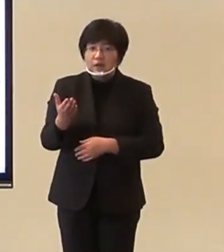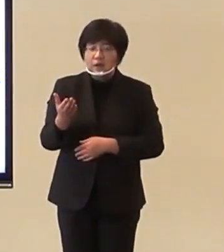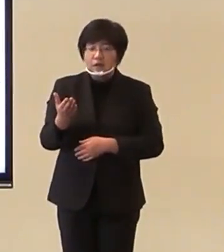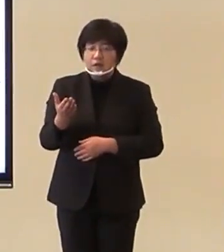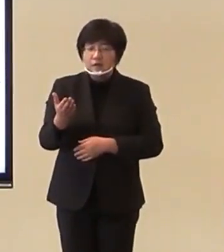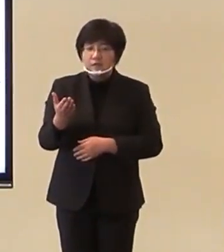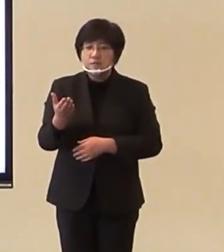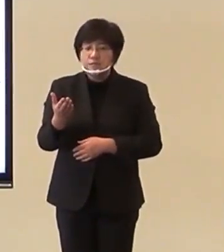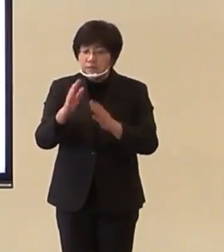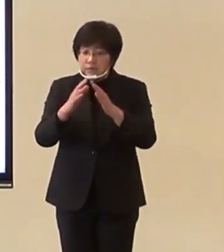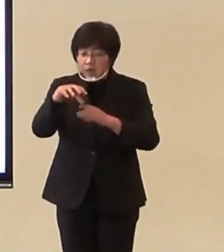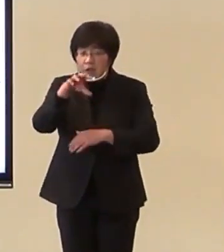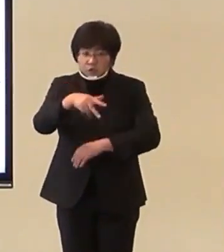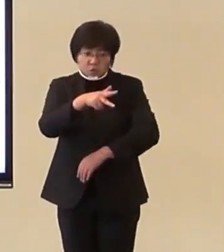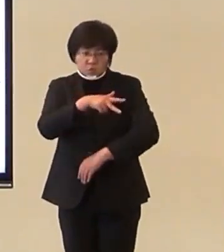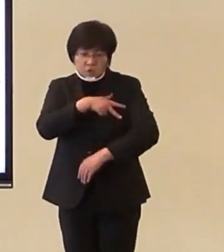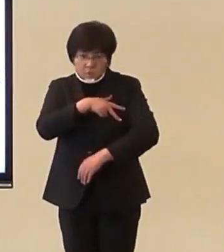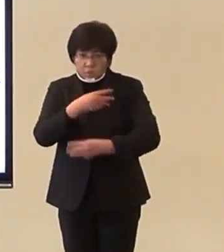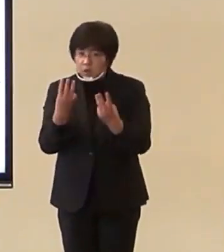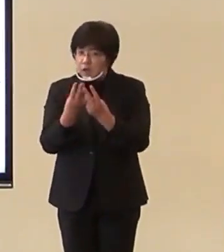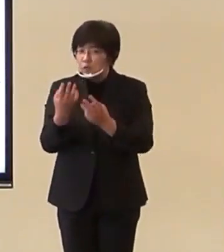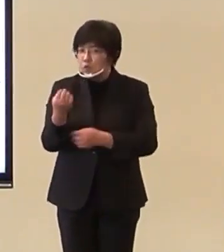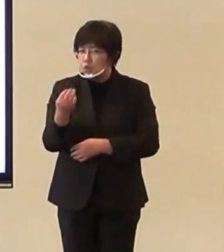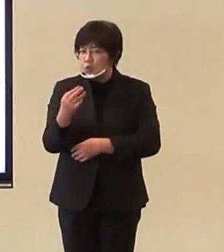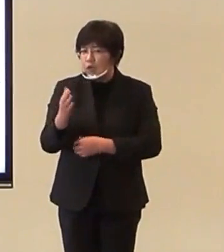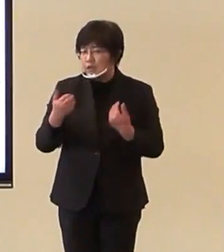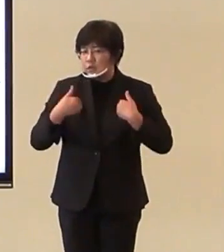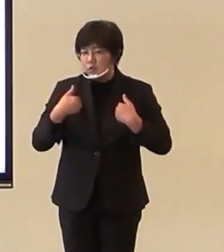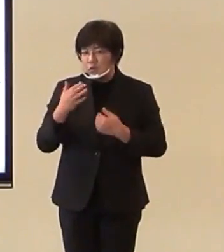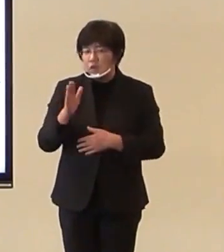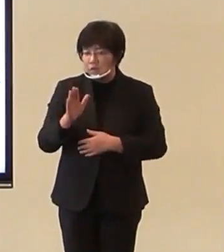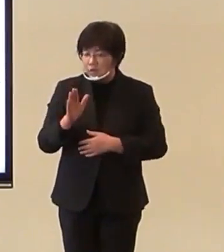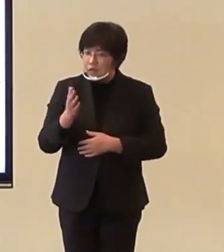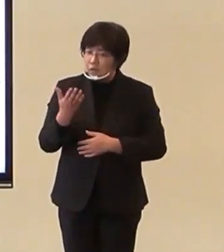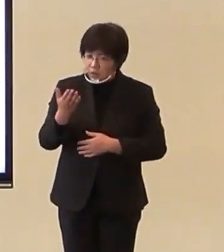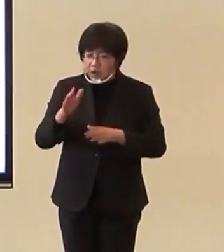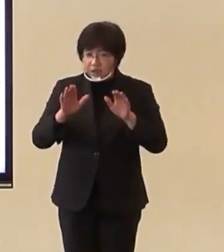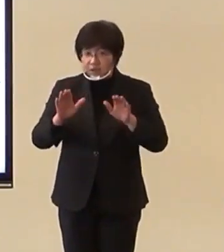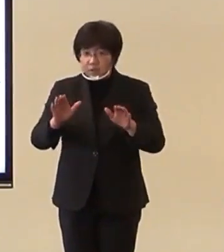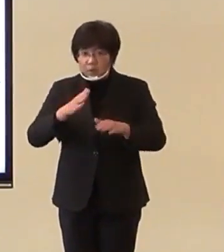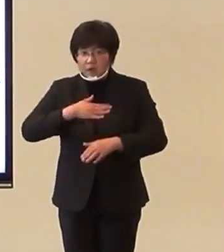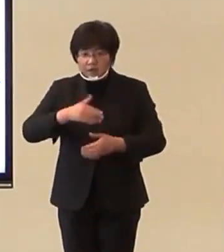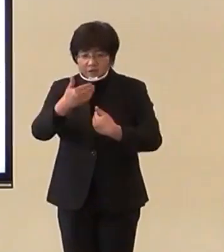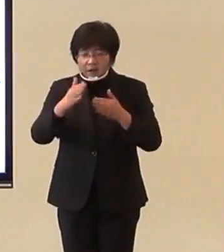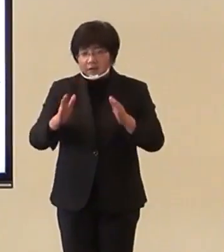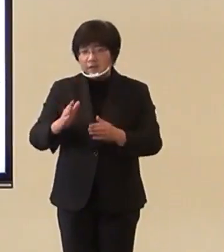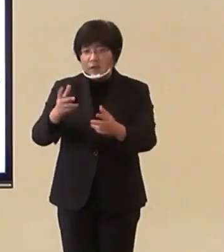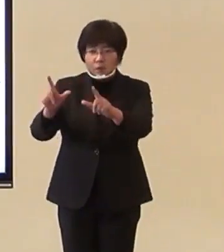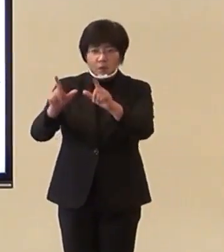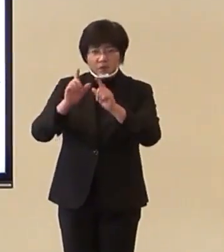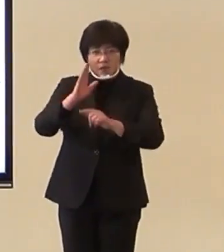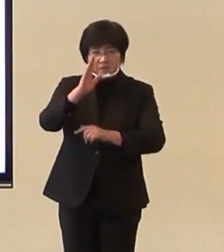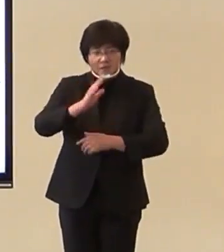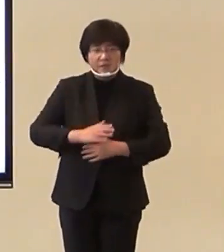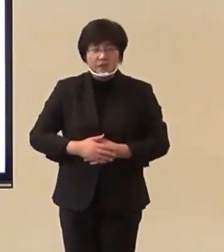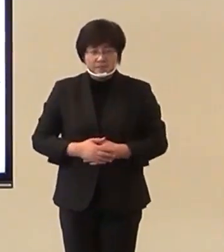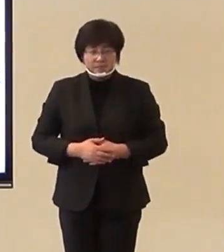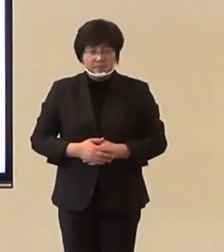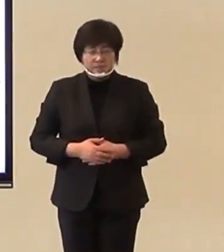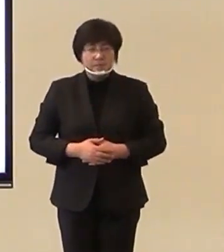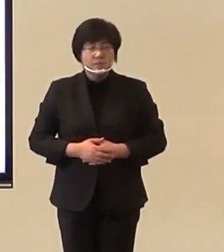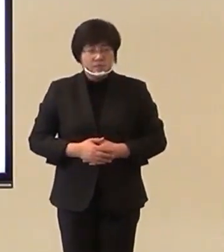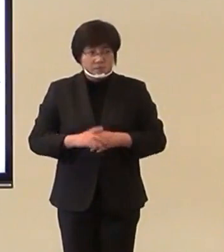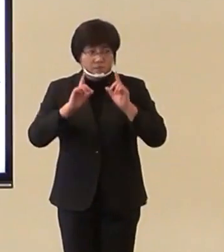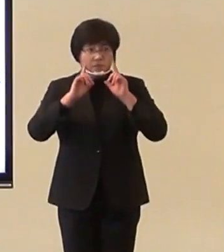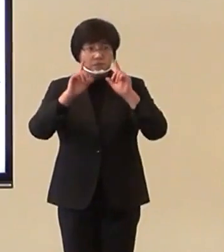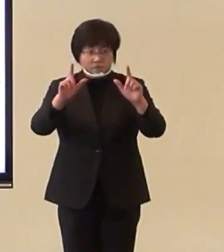と、会場のスタッフもどれだけ必要かということが今の時点で分かればお願いします。 先ほど